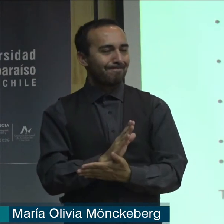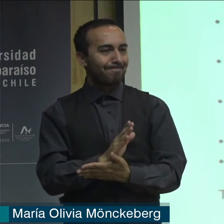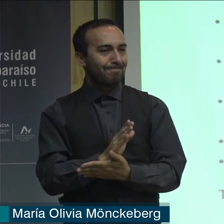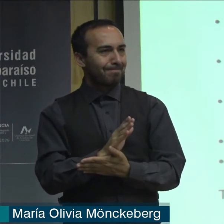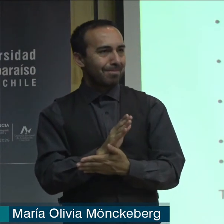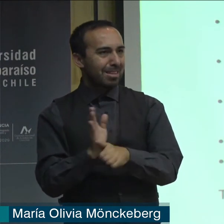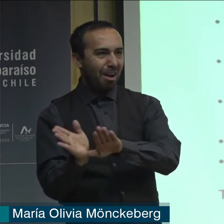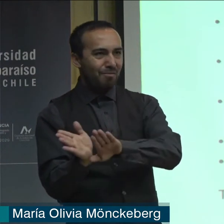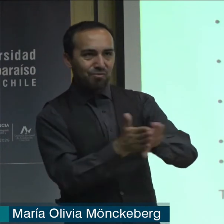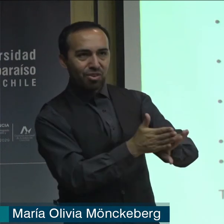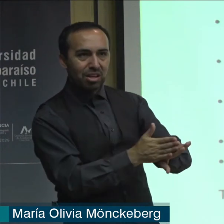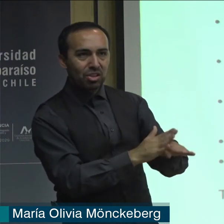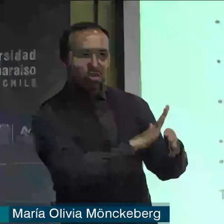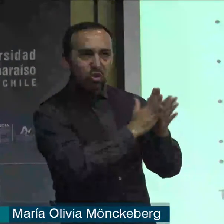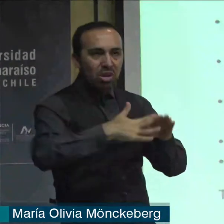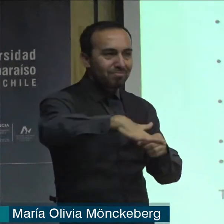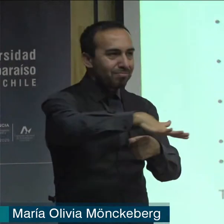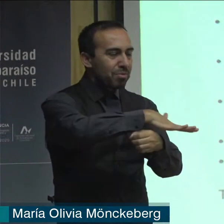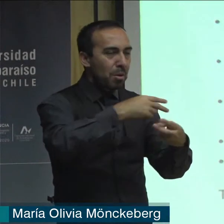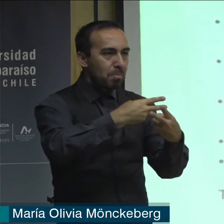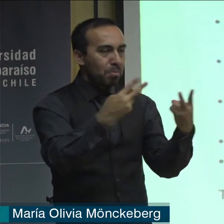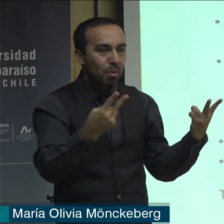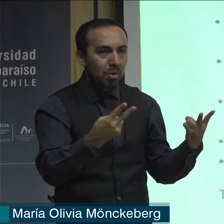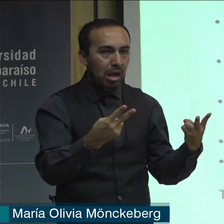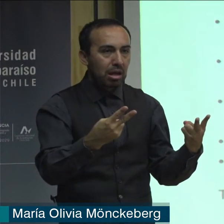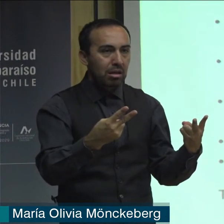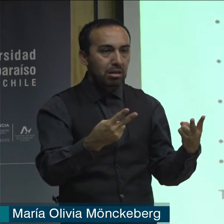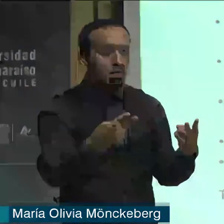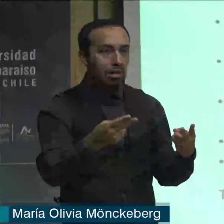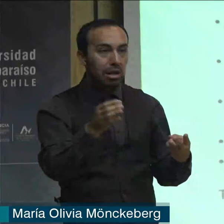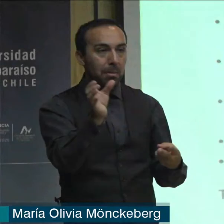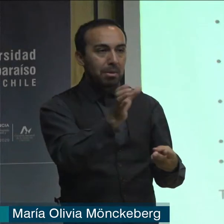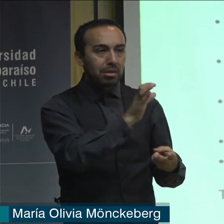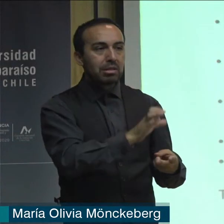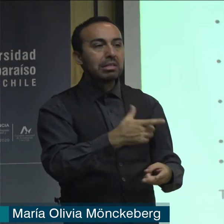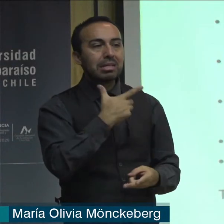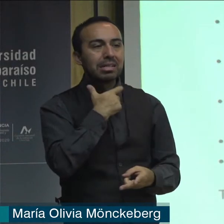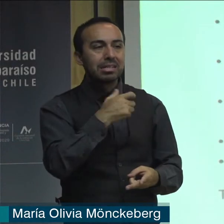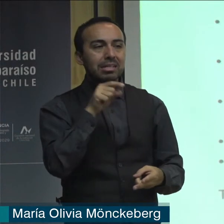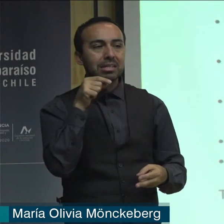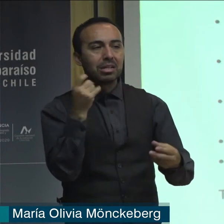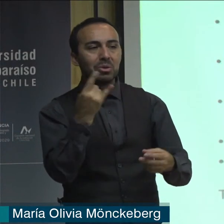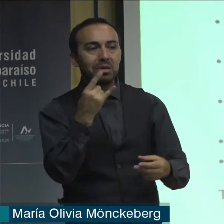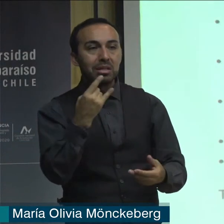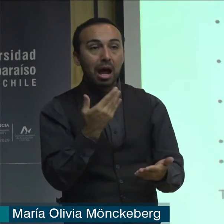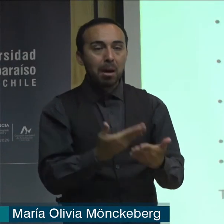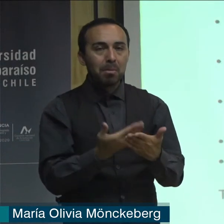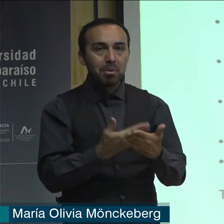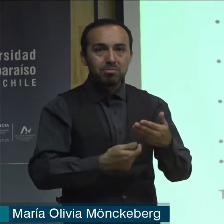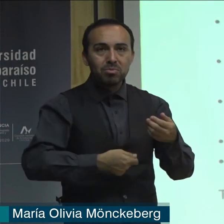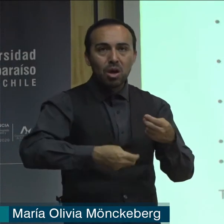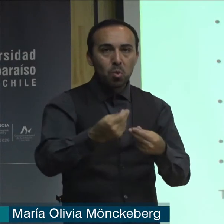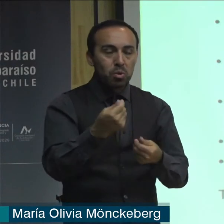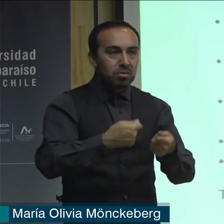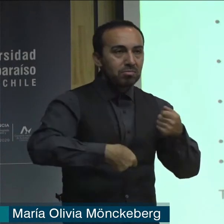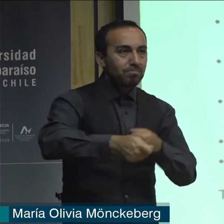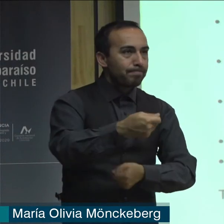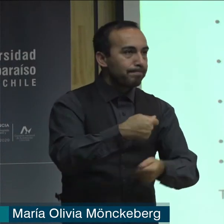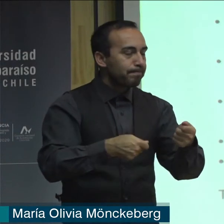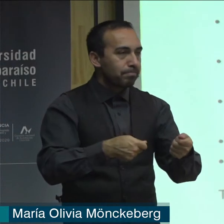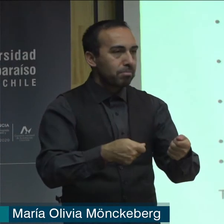lo público la los personajes que querían hacer el negocio en las universidades y se empiezan a crear universidades